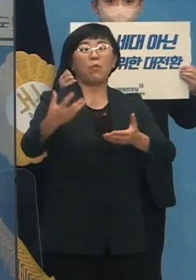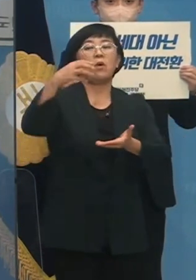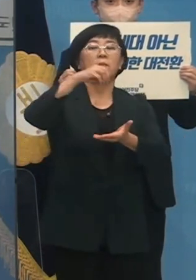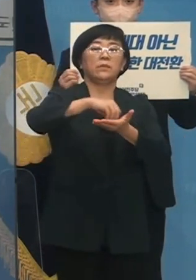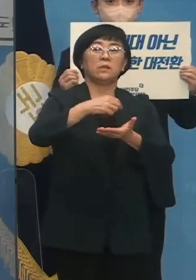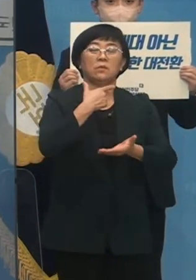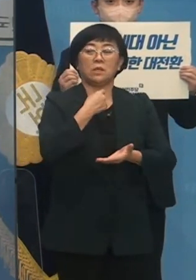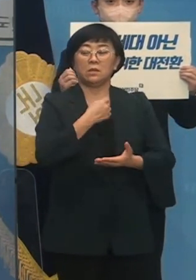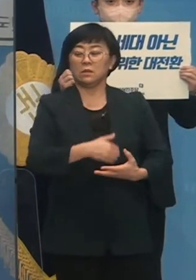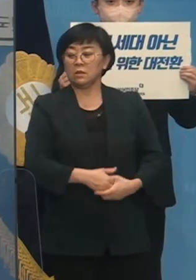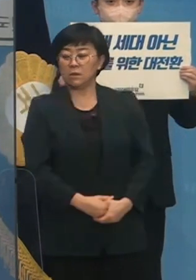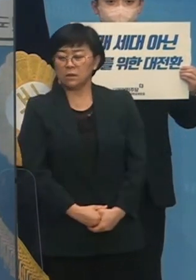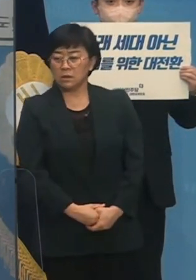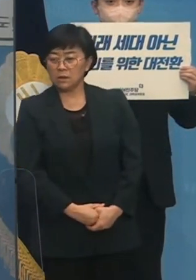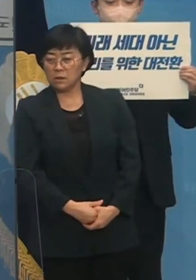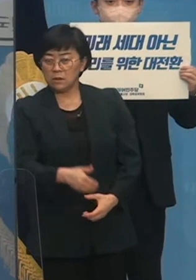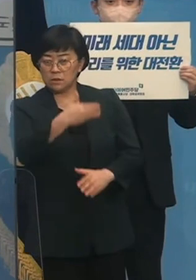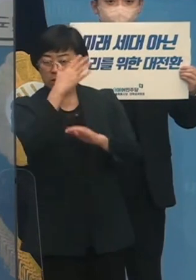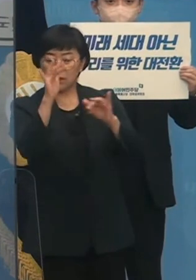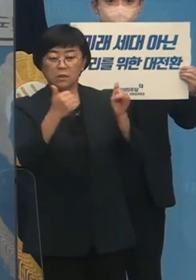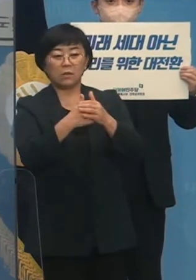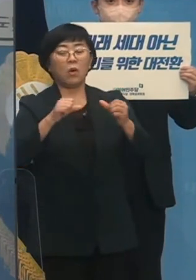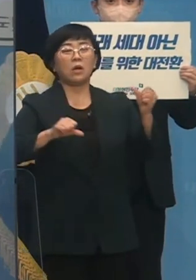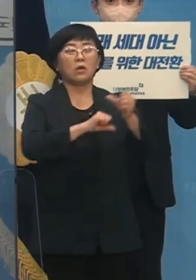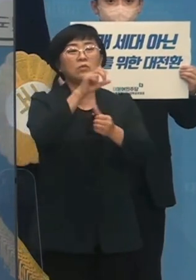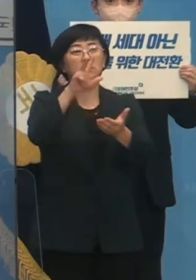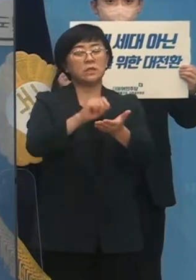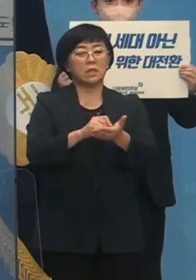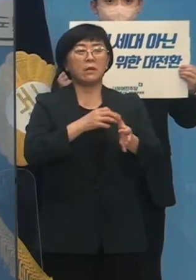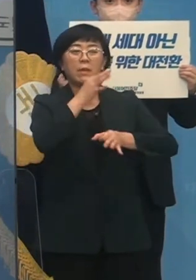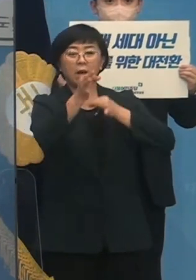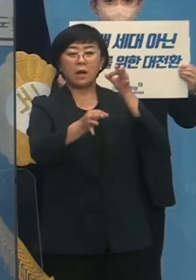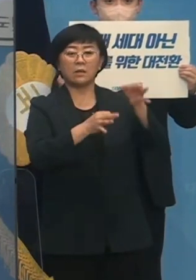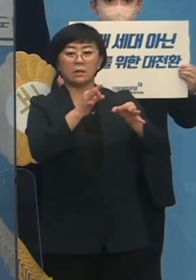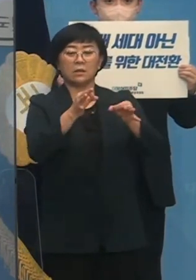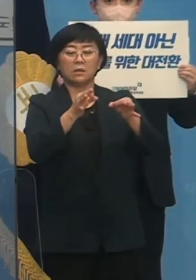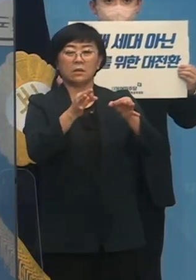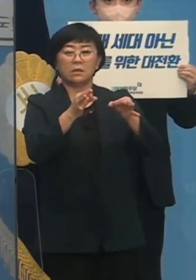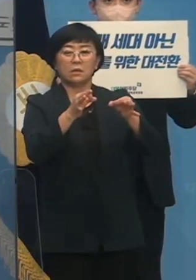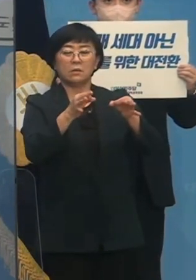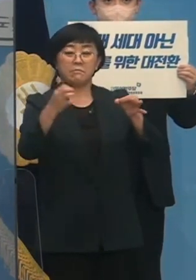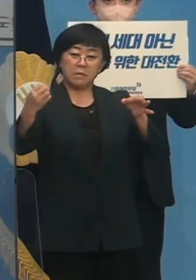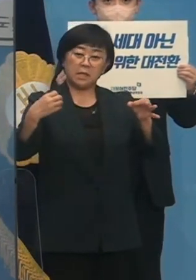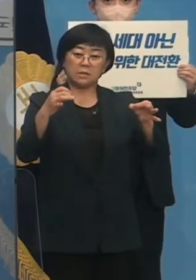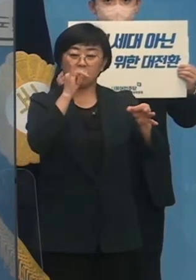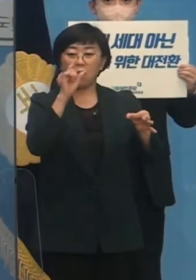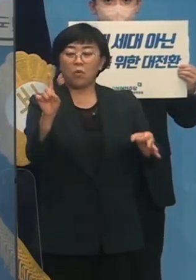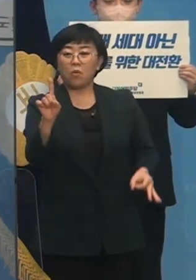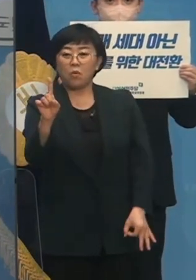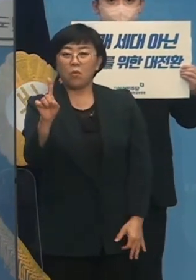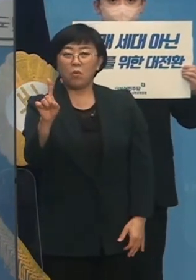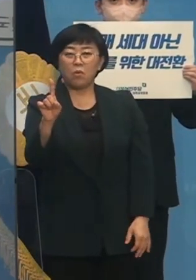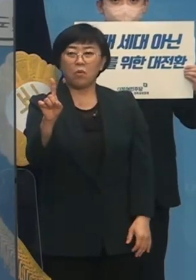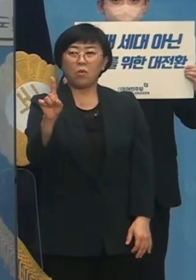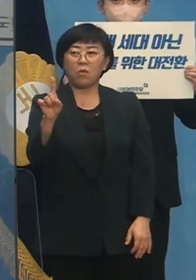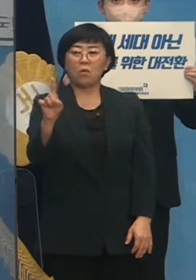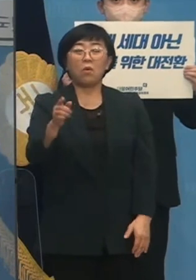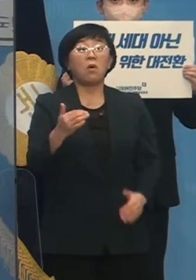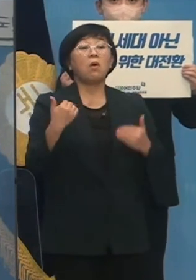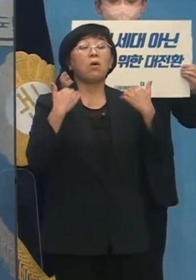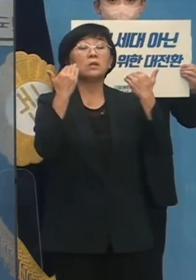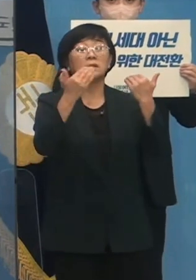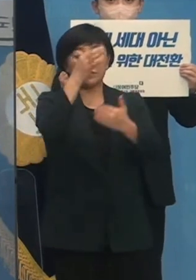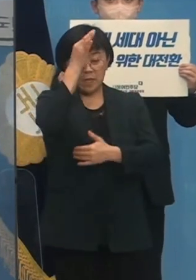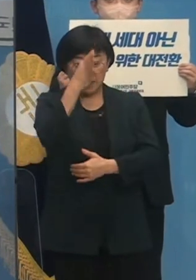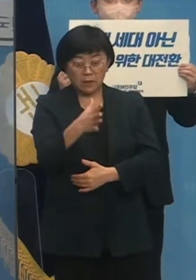제안합니다. 청년들이 환경문제에 목소리를 내면 종종 따라붙는 반응들이 있습니다. 바로 어른들이